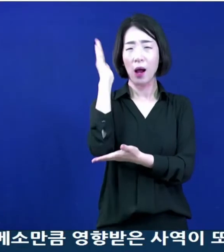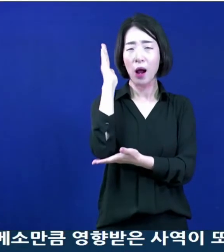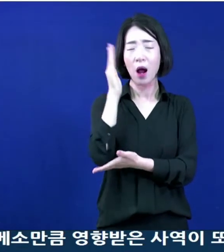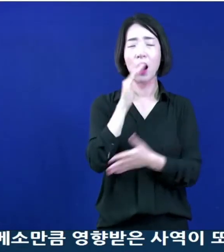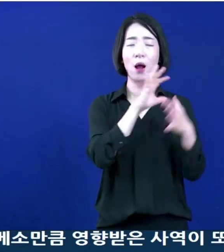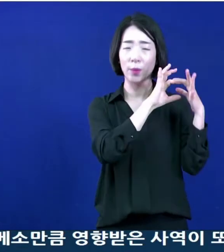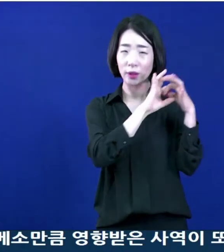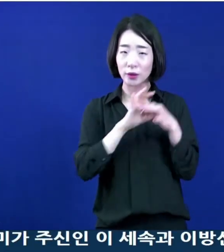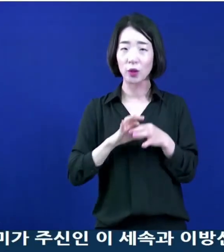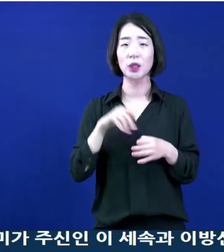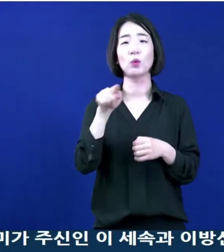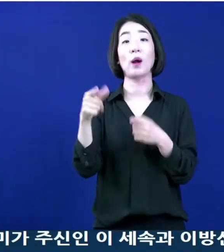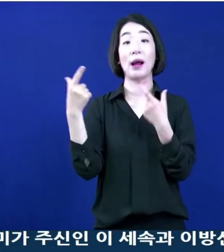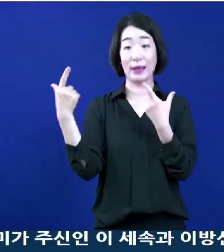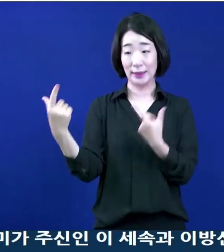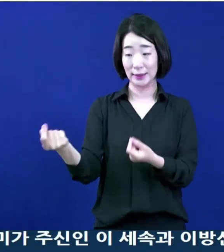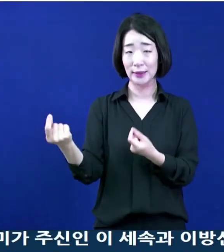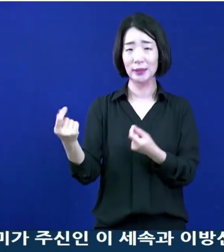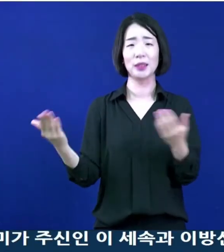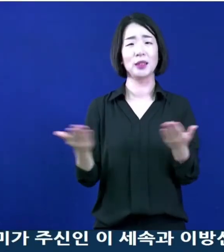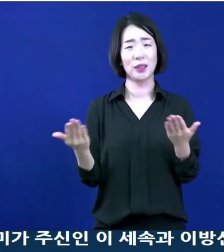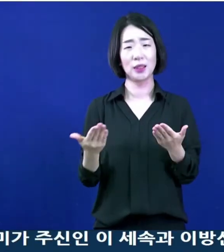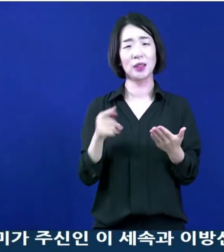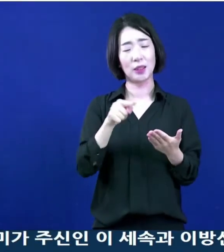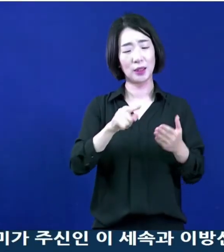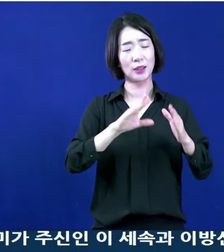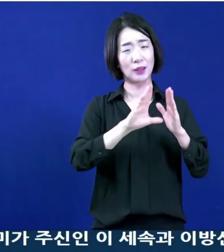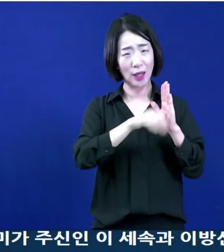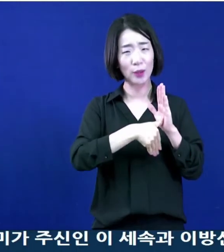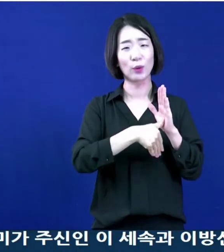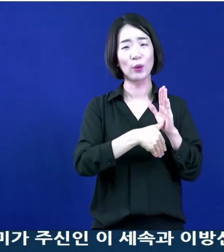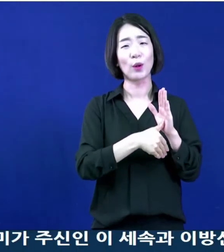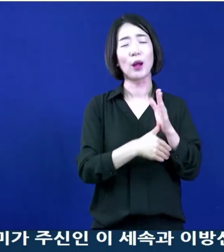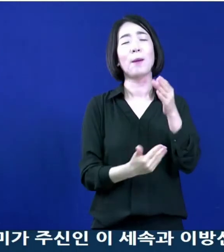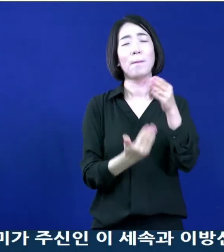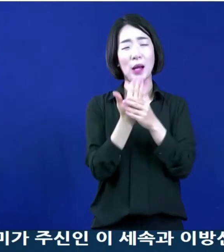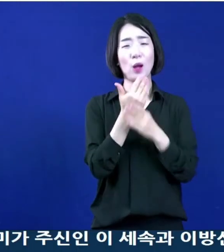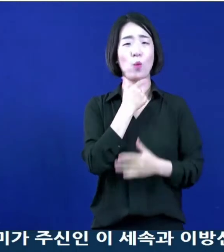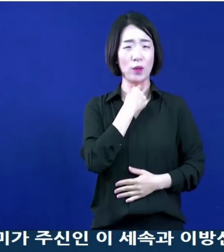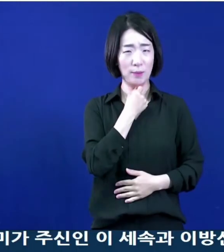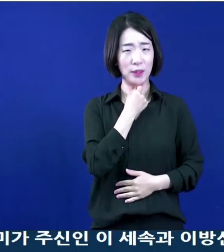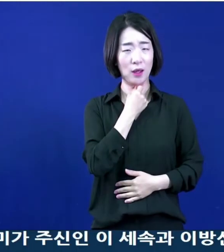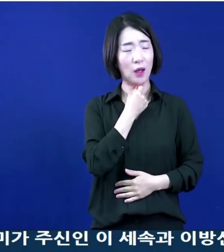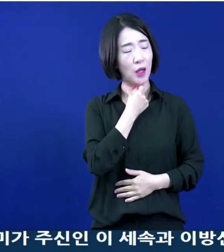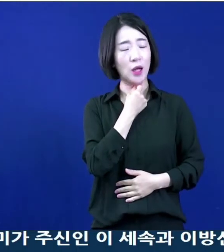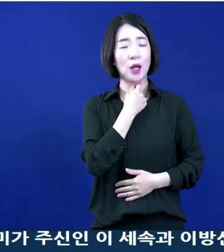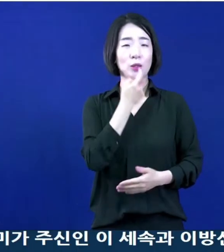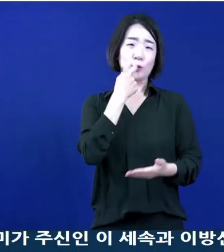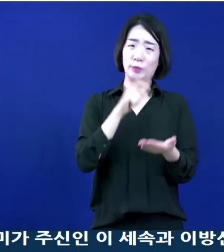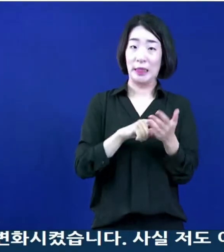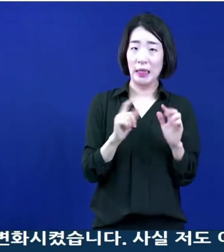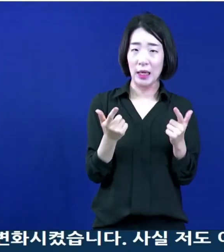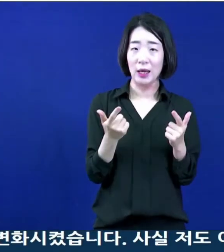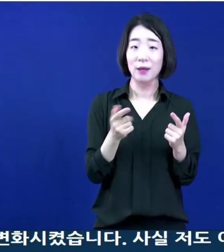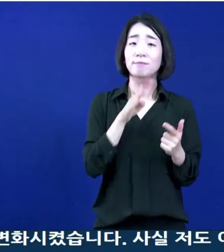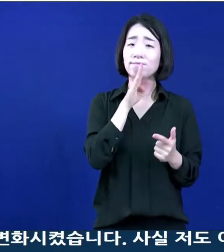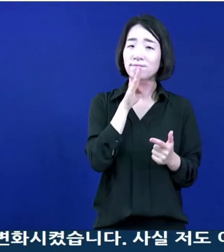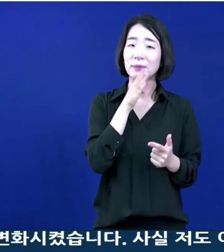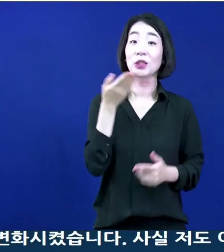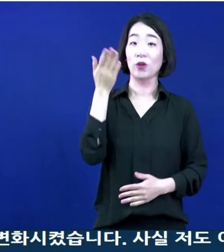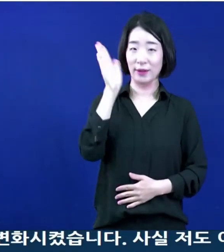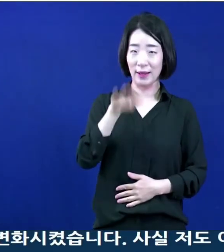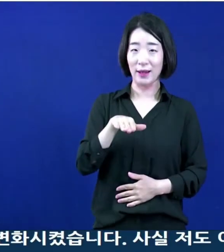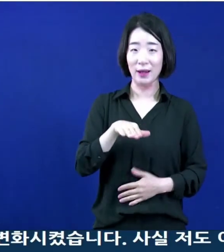참 일어나기를 바라지만 만만치 않아 보여요. 만만치 않다고 기권 포기할 수는 없지 않습니까?